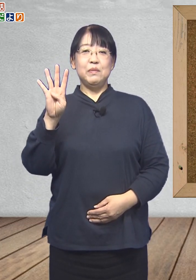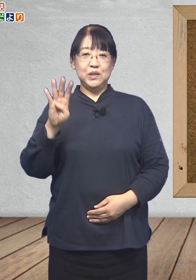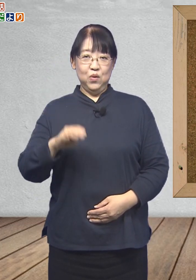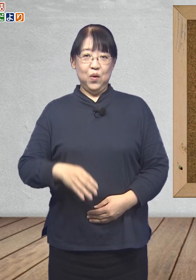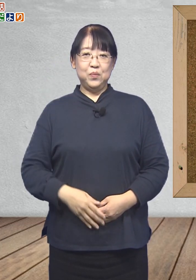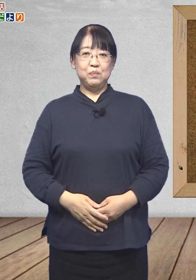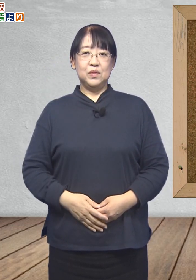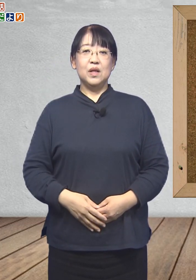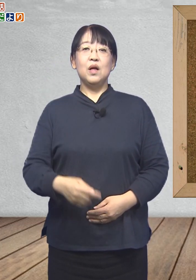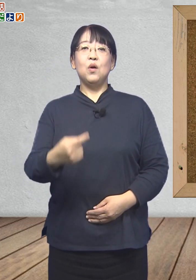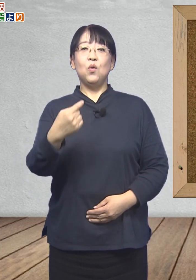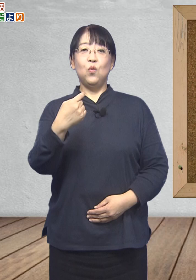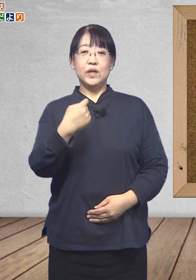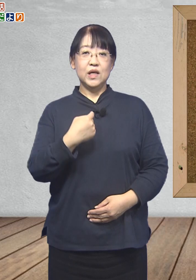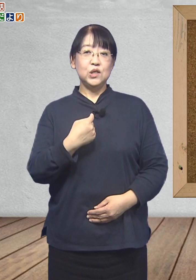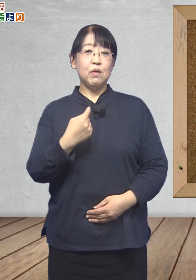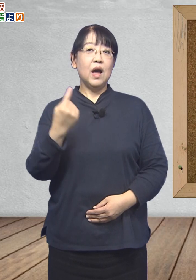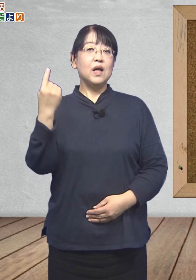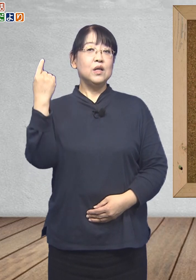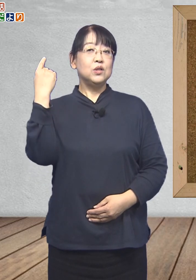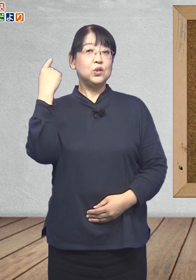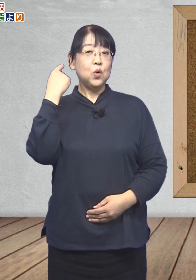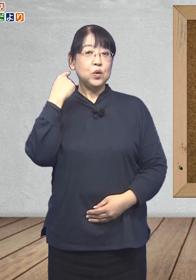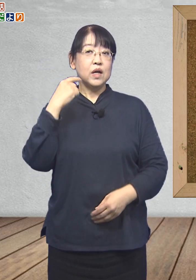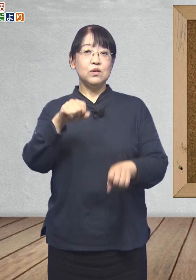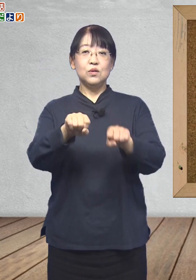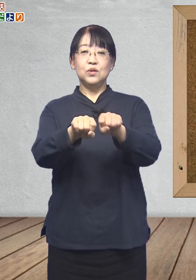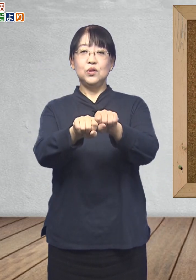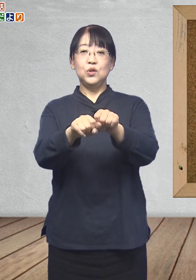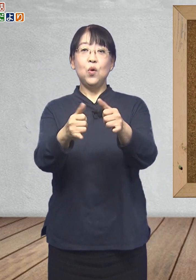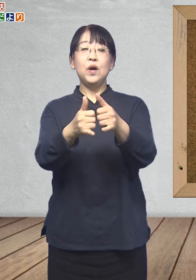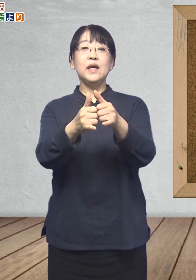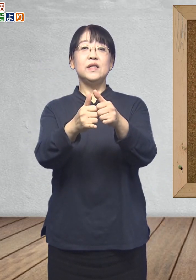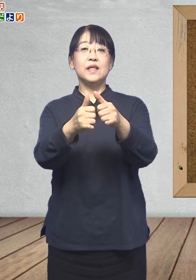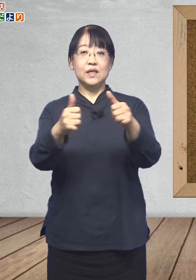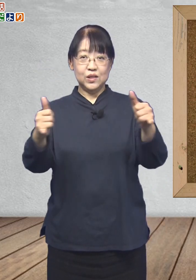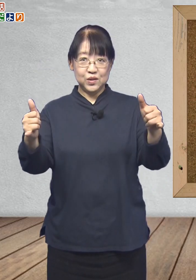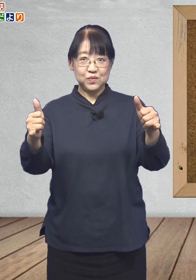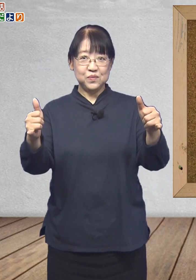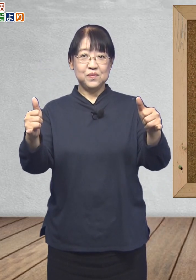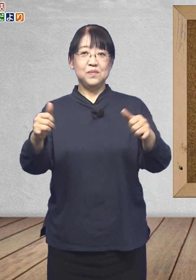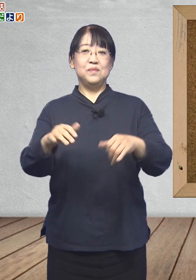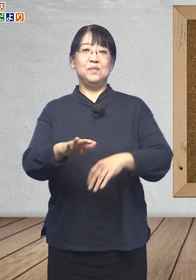ましょう。私は聴覚障害者です。